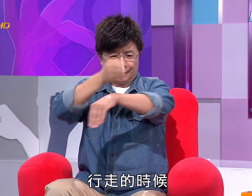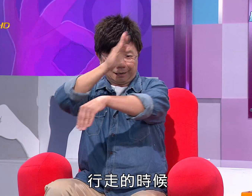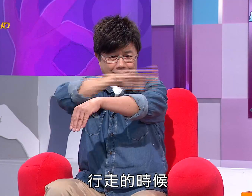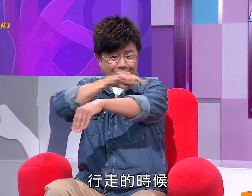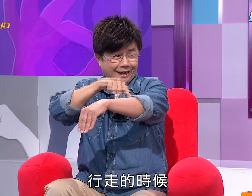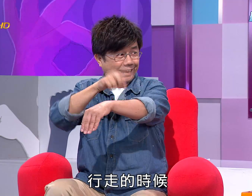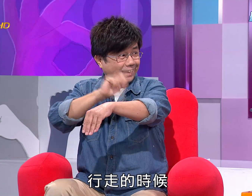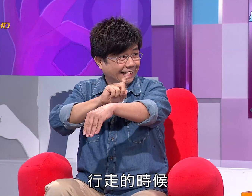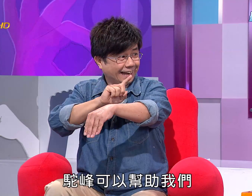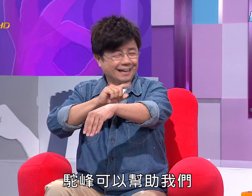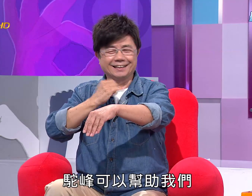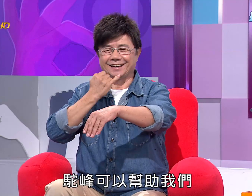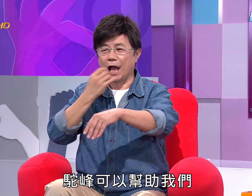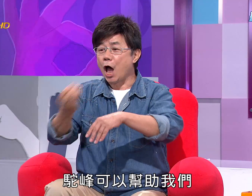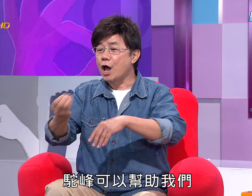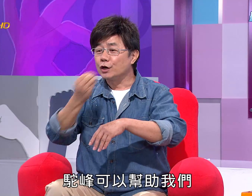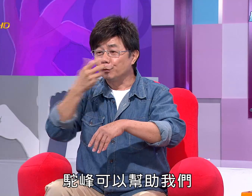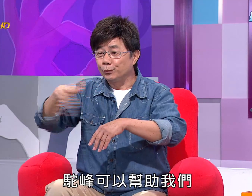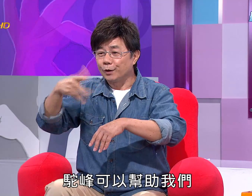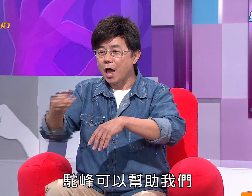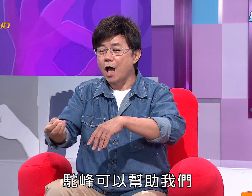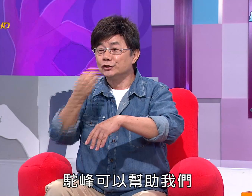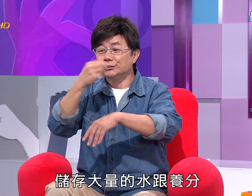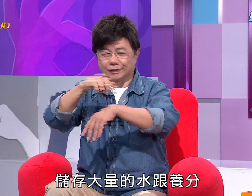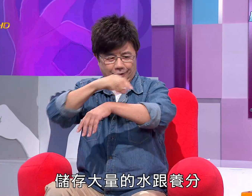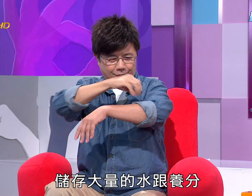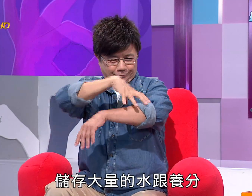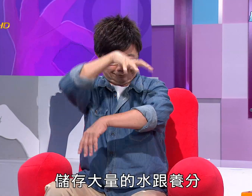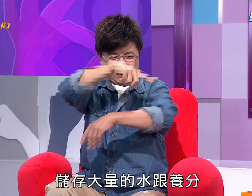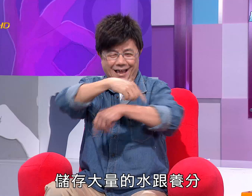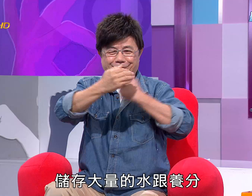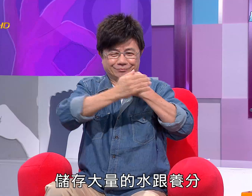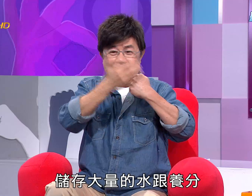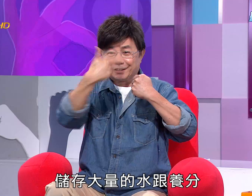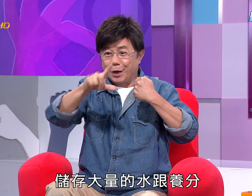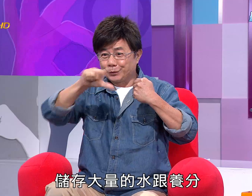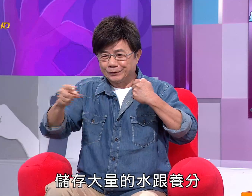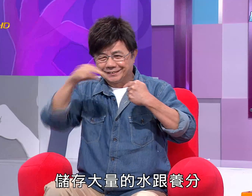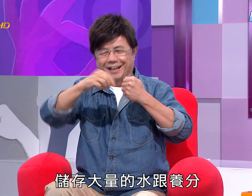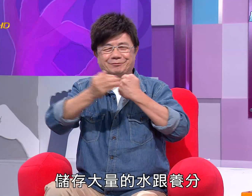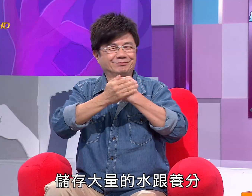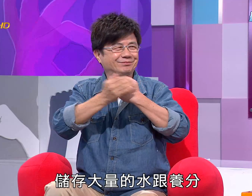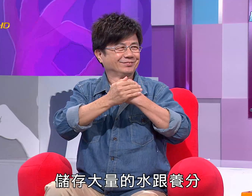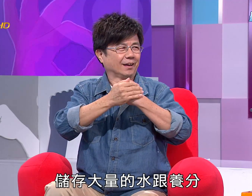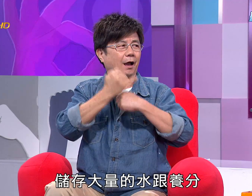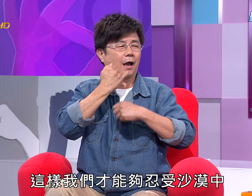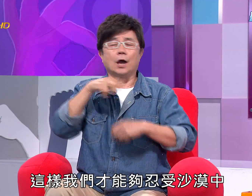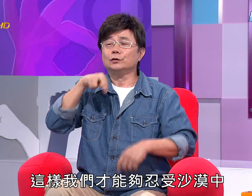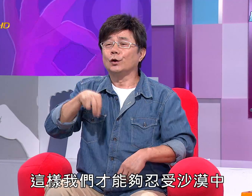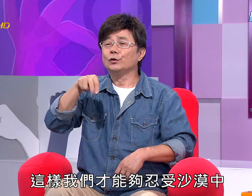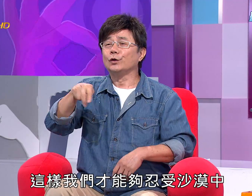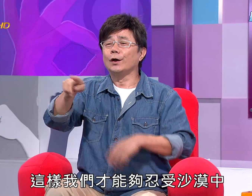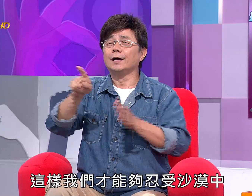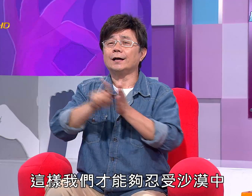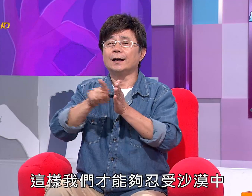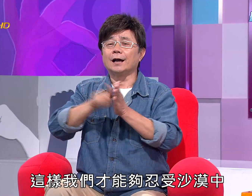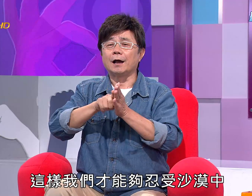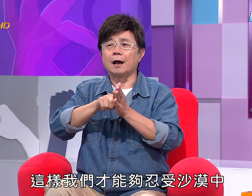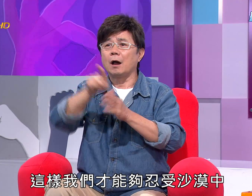的时候，驼峰呢可以帮助我们储存大量的水跟养分，这样我们才能够忍受